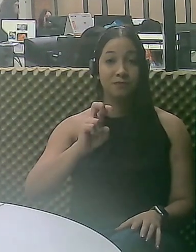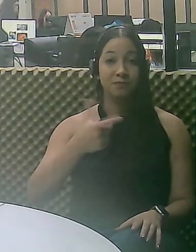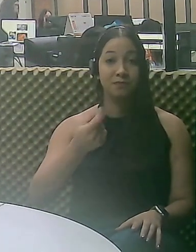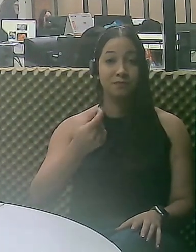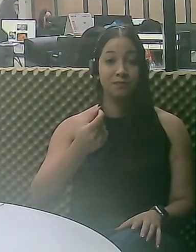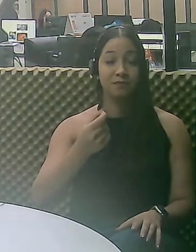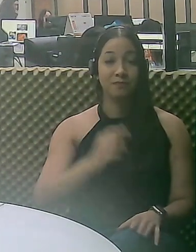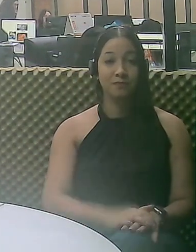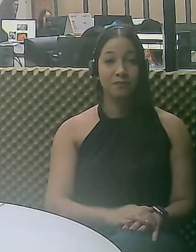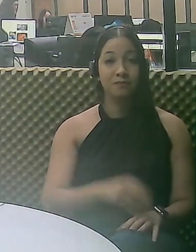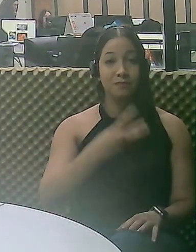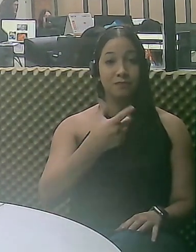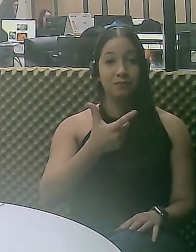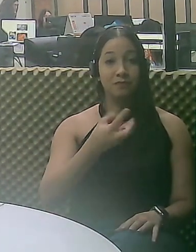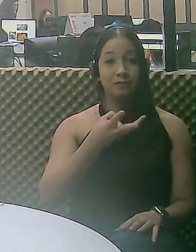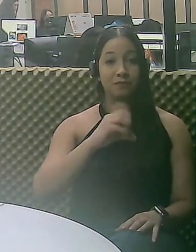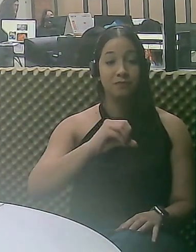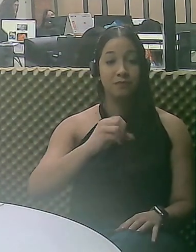3239-2520.